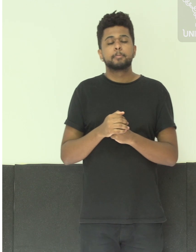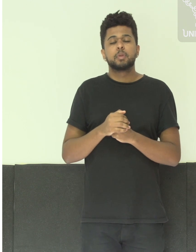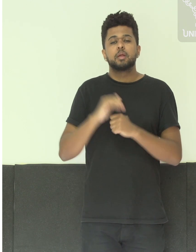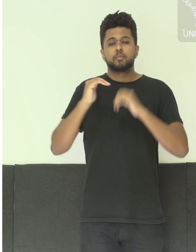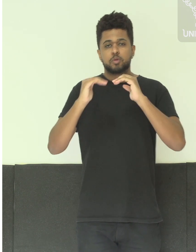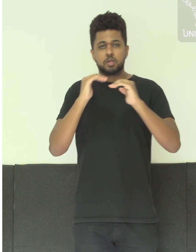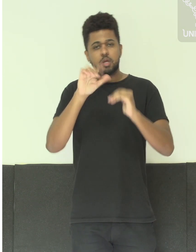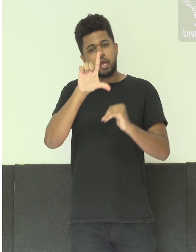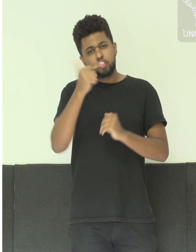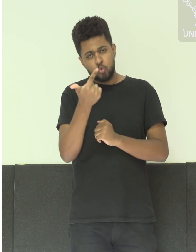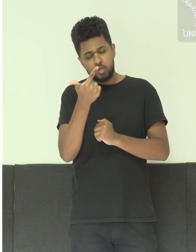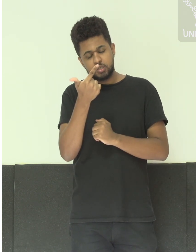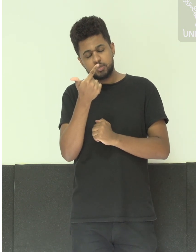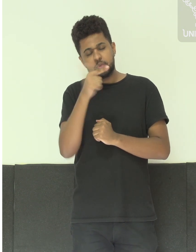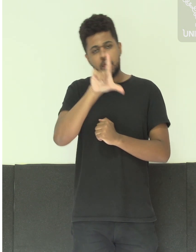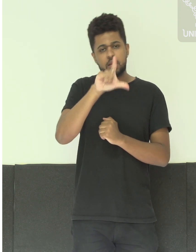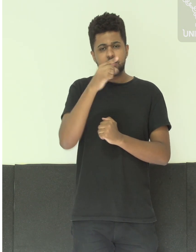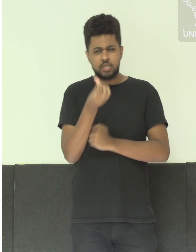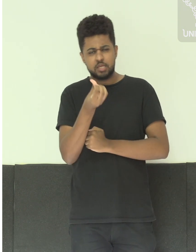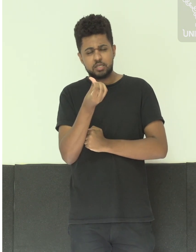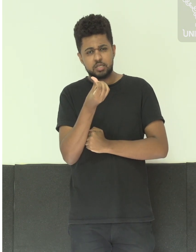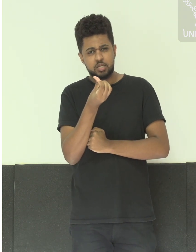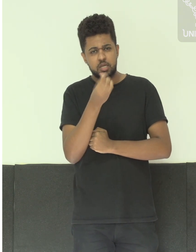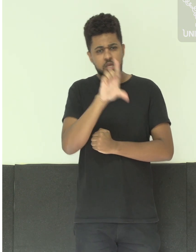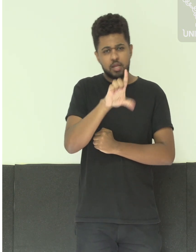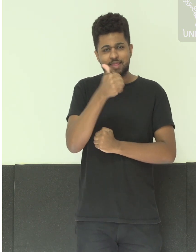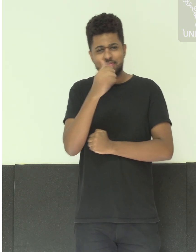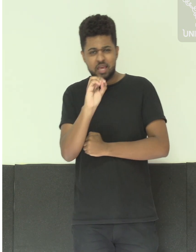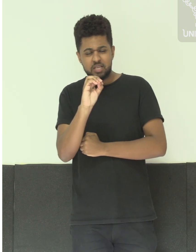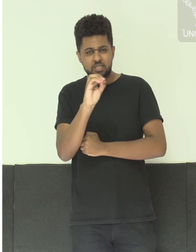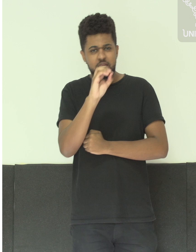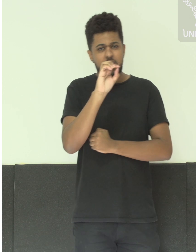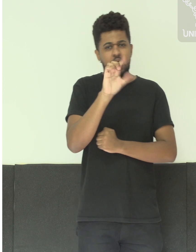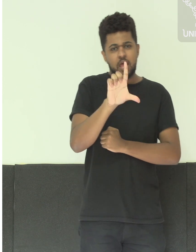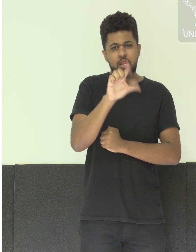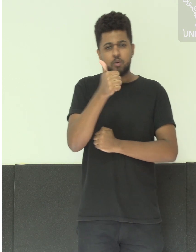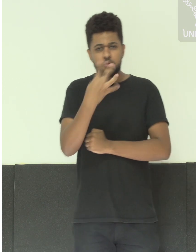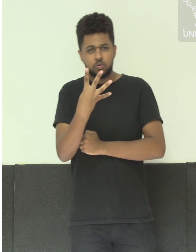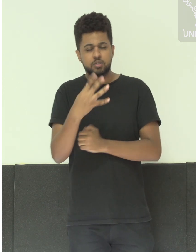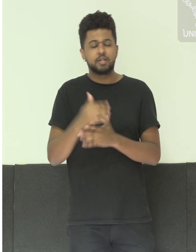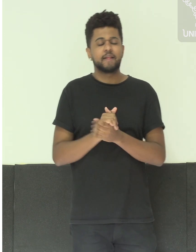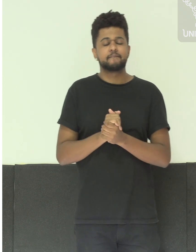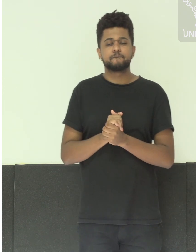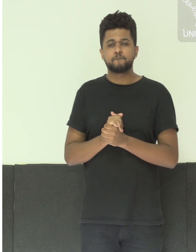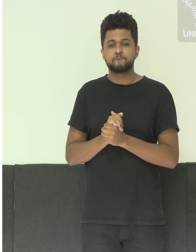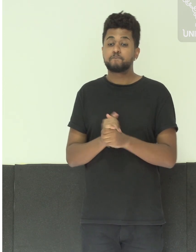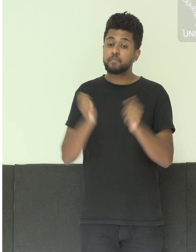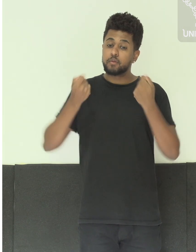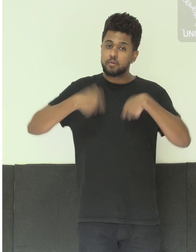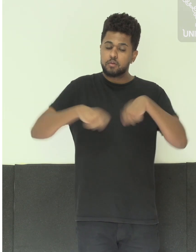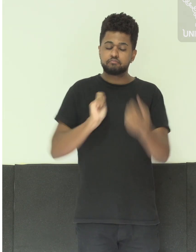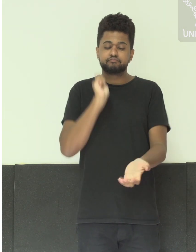modalidades L2, L6, L10 e L14,